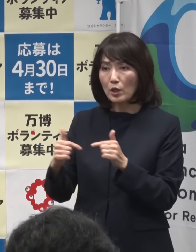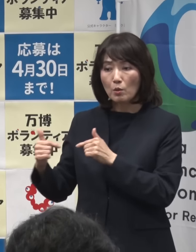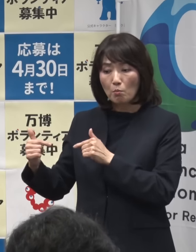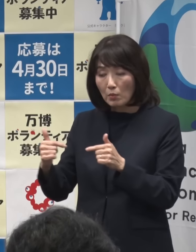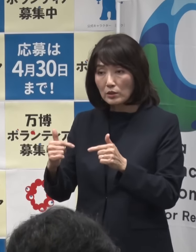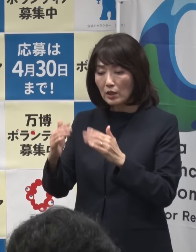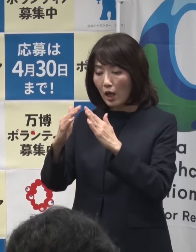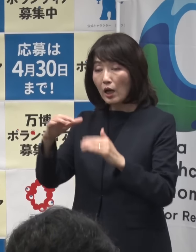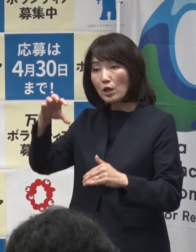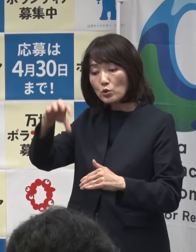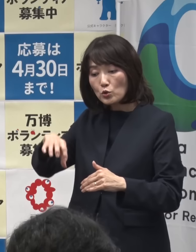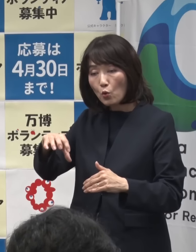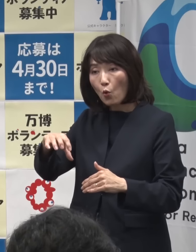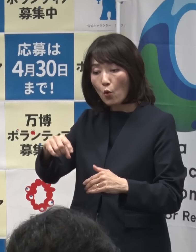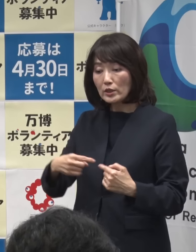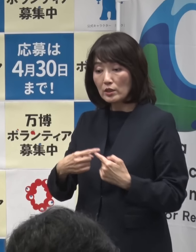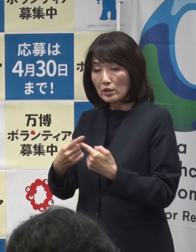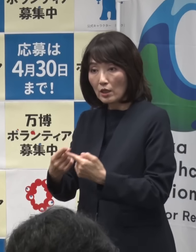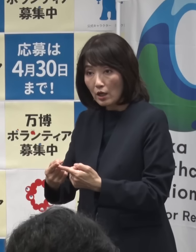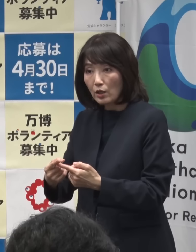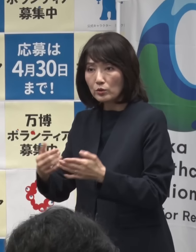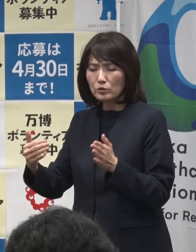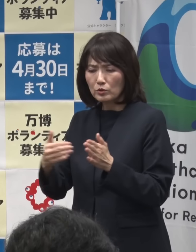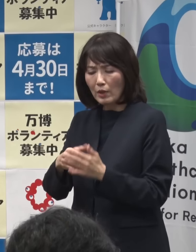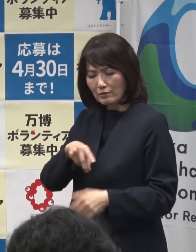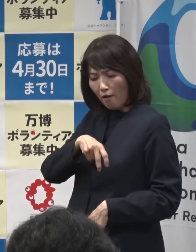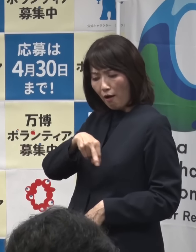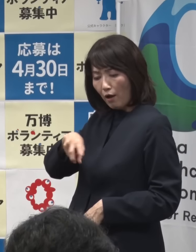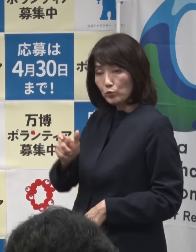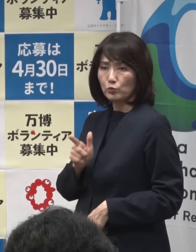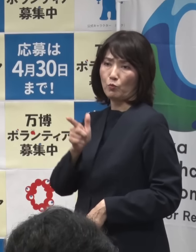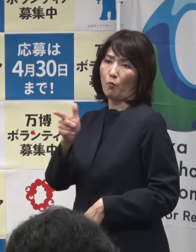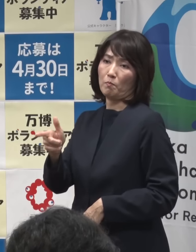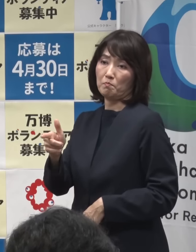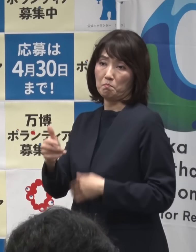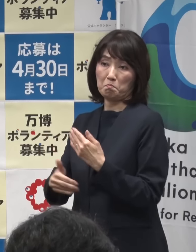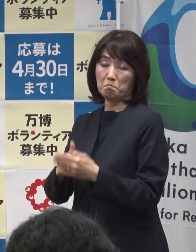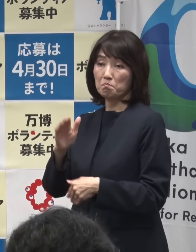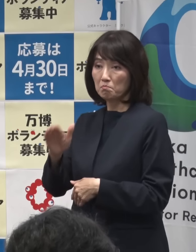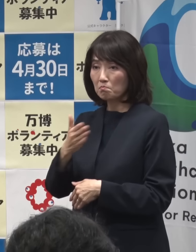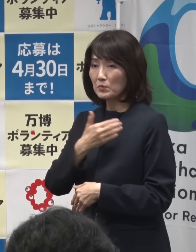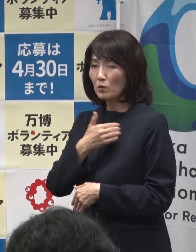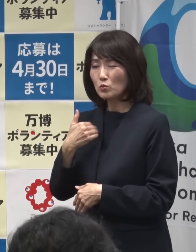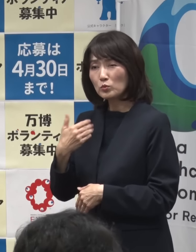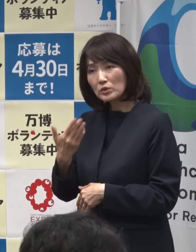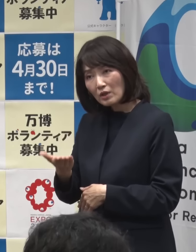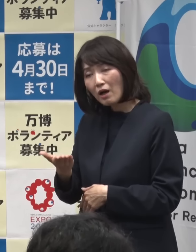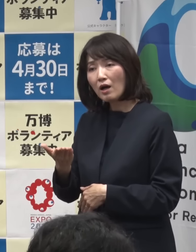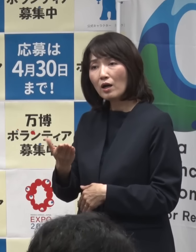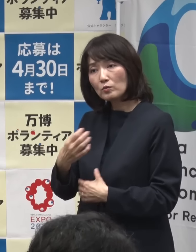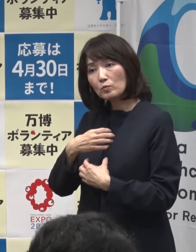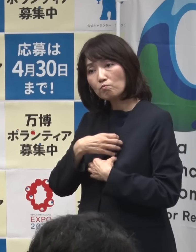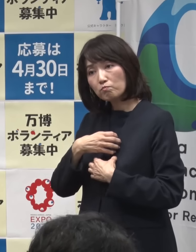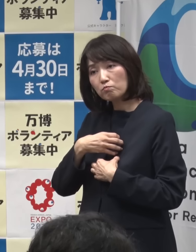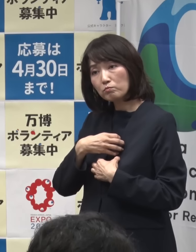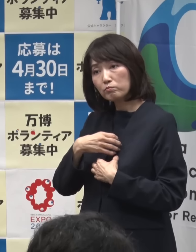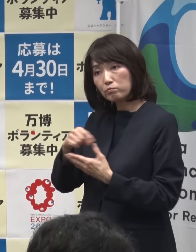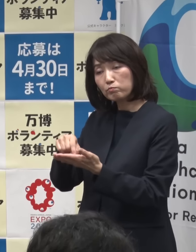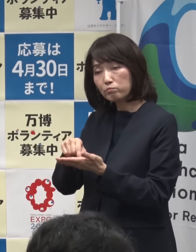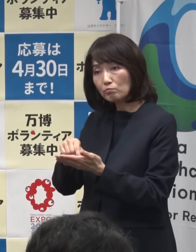会場に入るまで少しちょ歩く距離があるというふうなところで、果たして大丈夫なのかっていうふうな声が上がっているっていうふうなところ